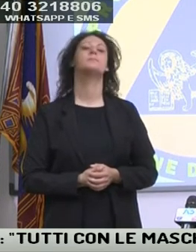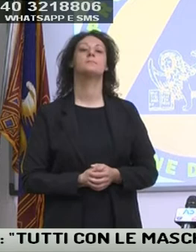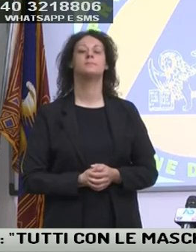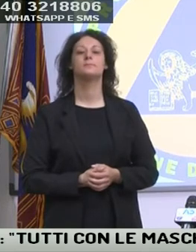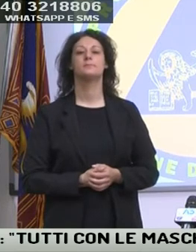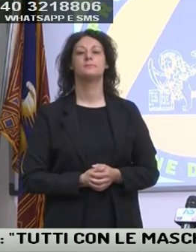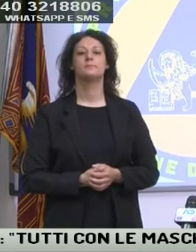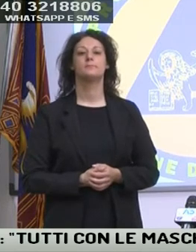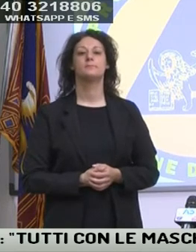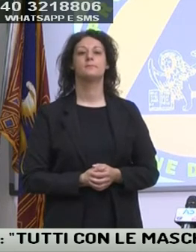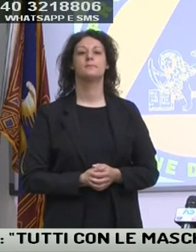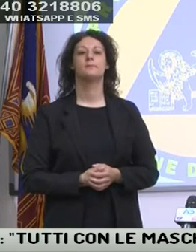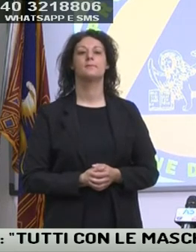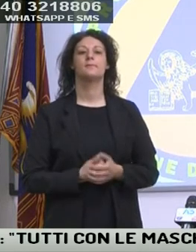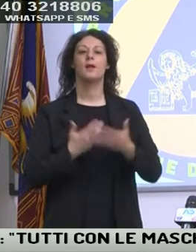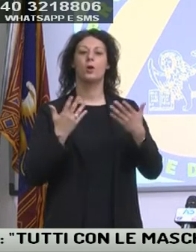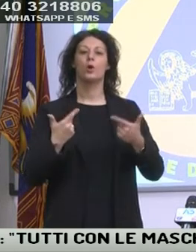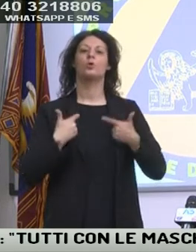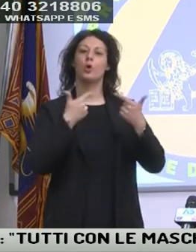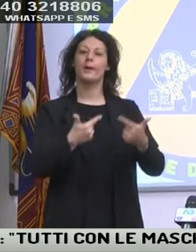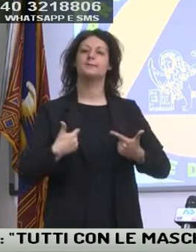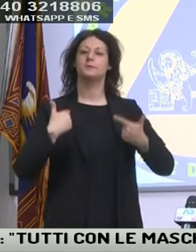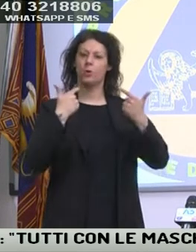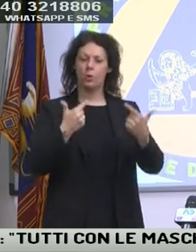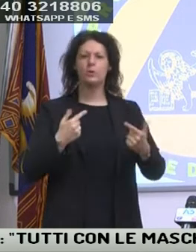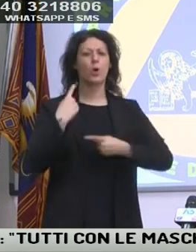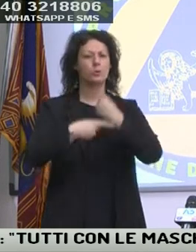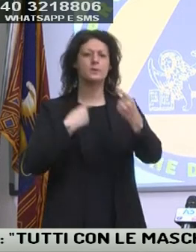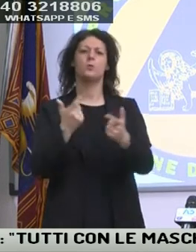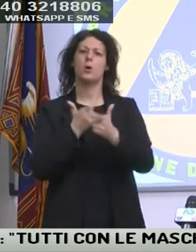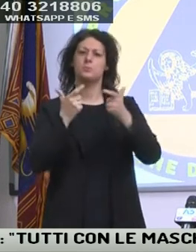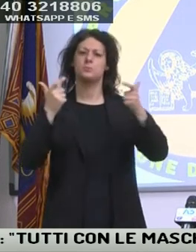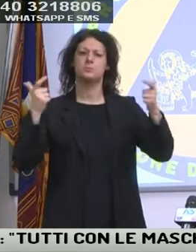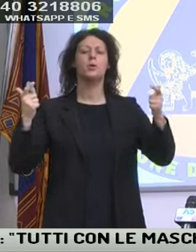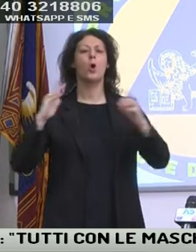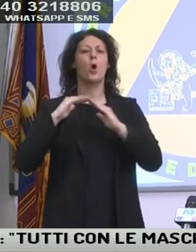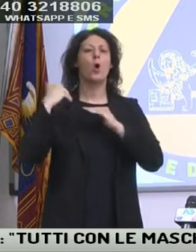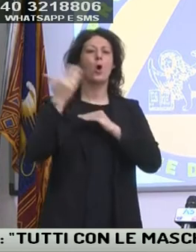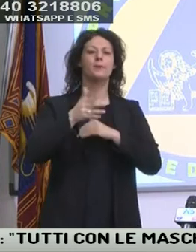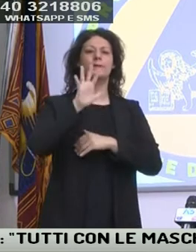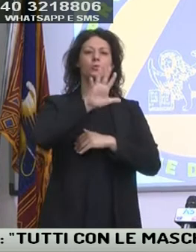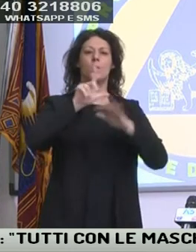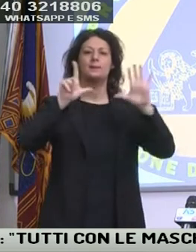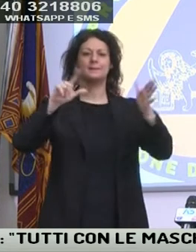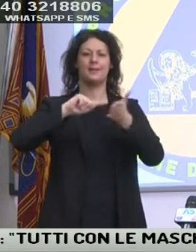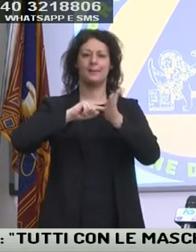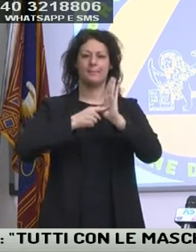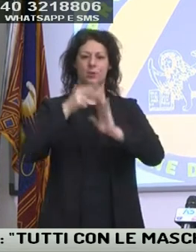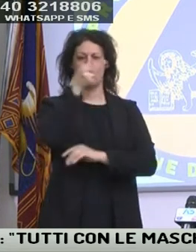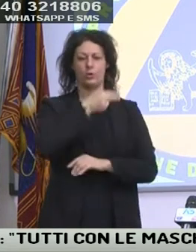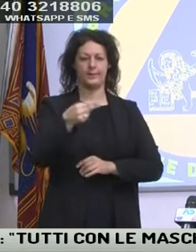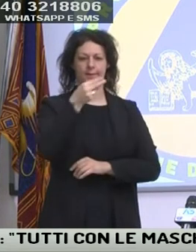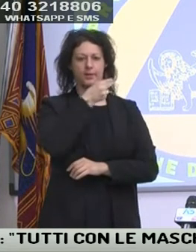Boh, le donazioni stanno crescendo alla grande, siamo ovviamente oltre i 57 milioni di euro